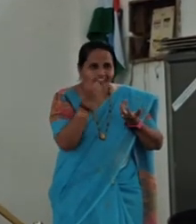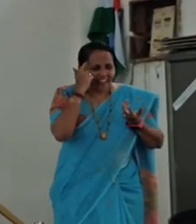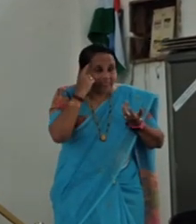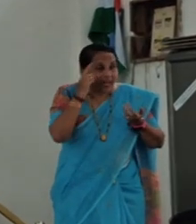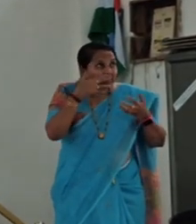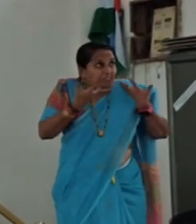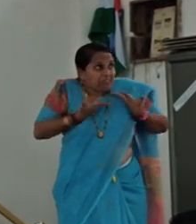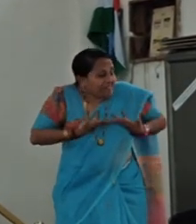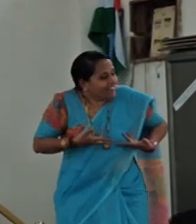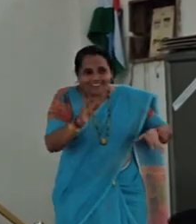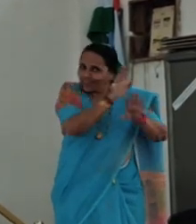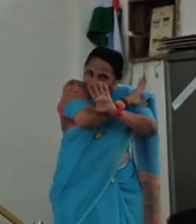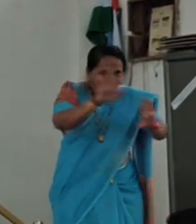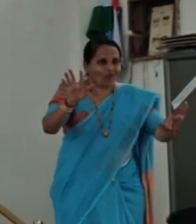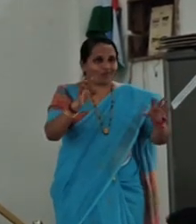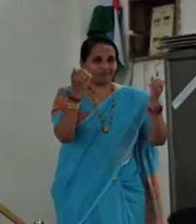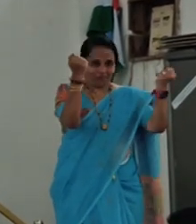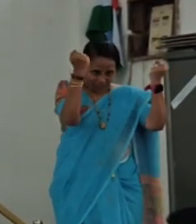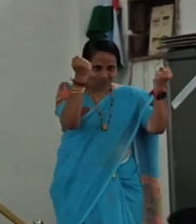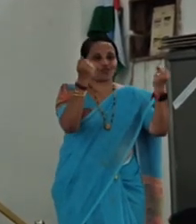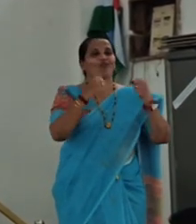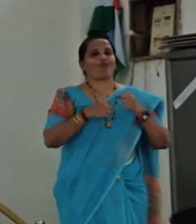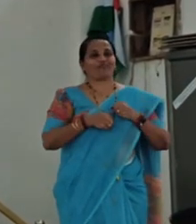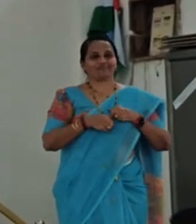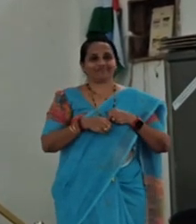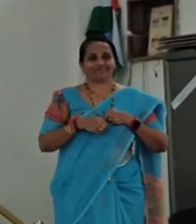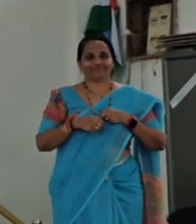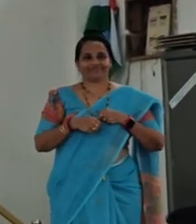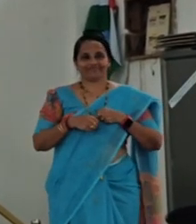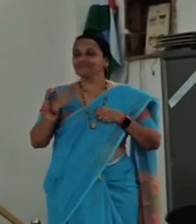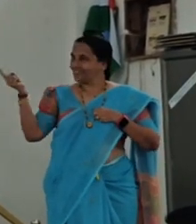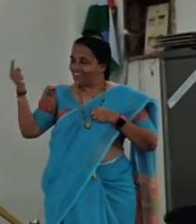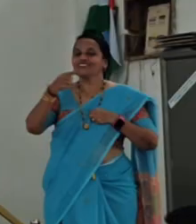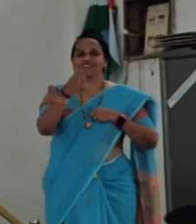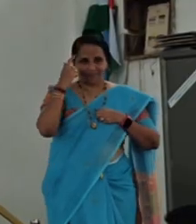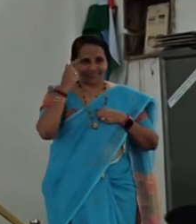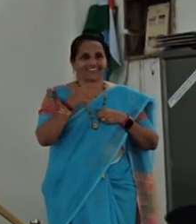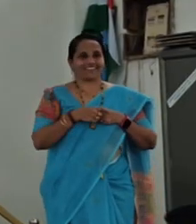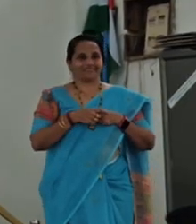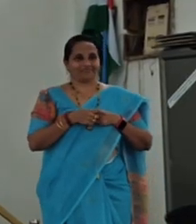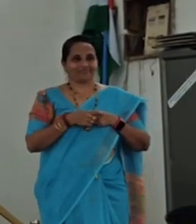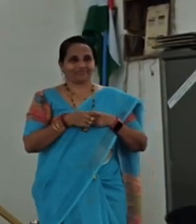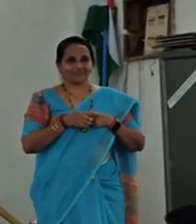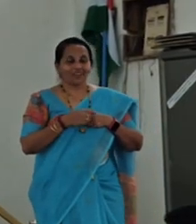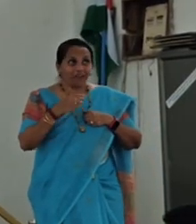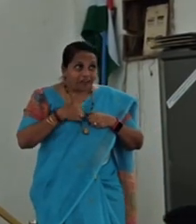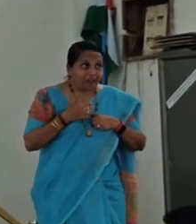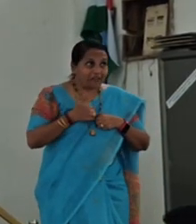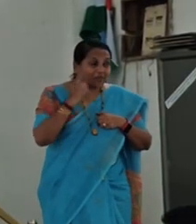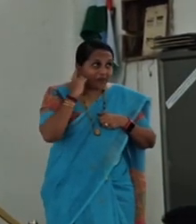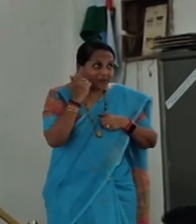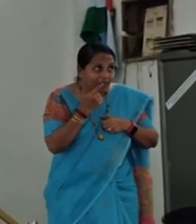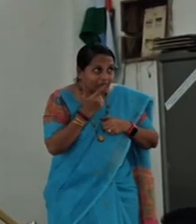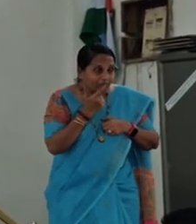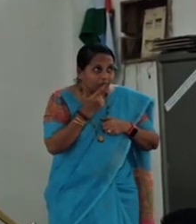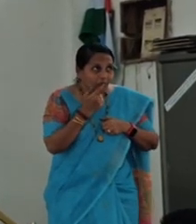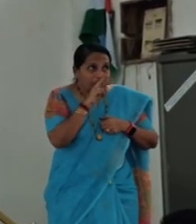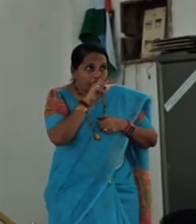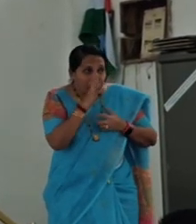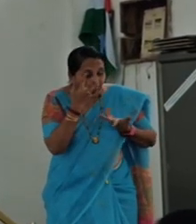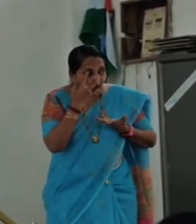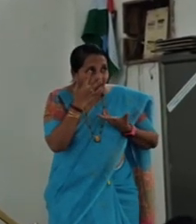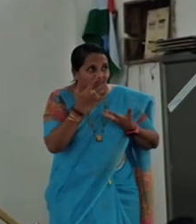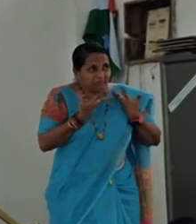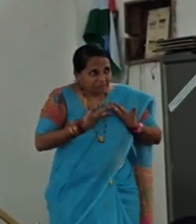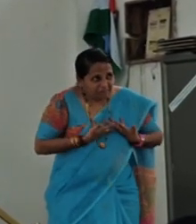person goes to other state. That is the only makes the difference. Otherwise everything is good. So you